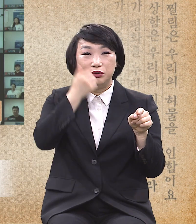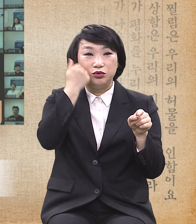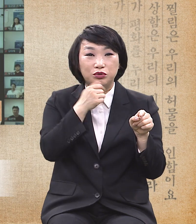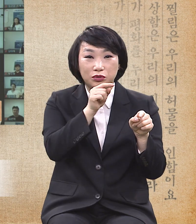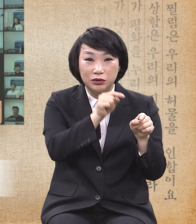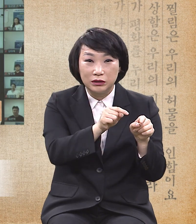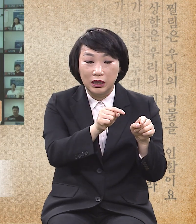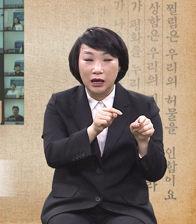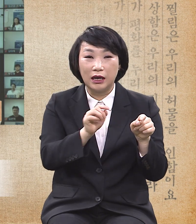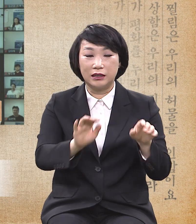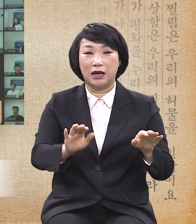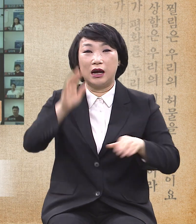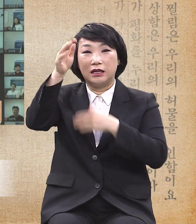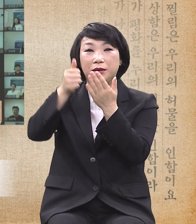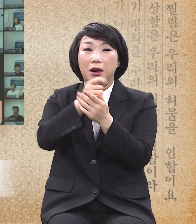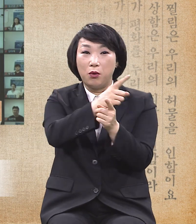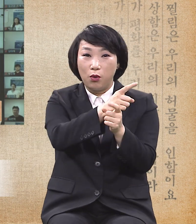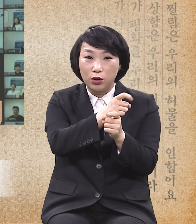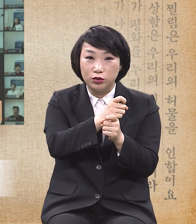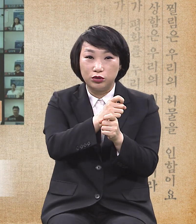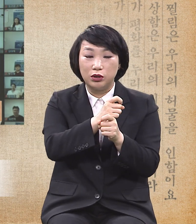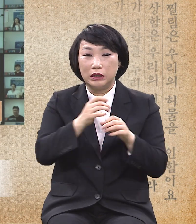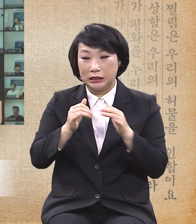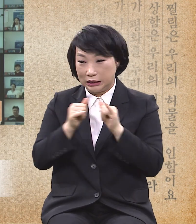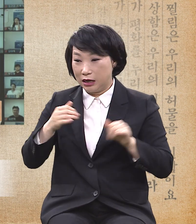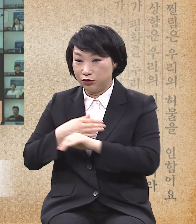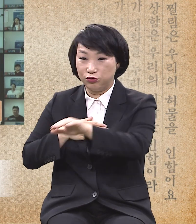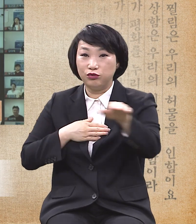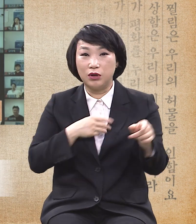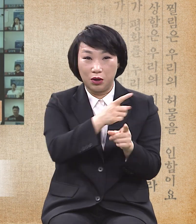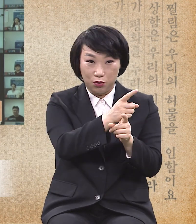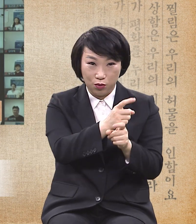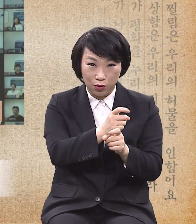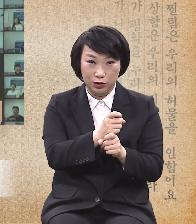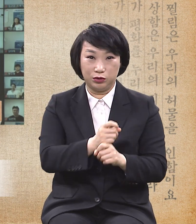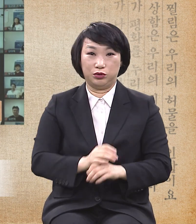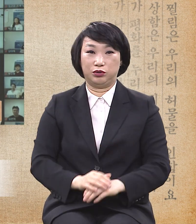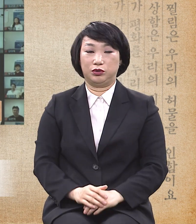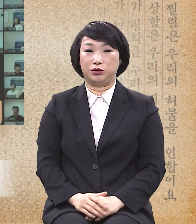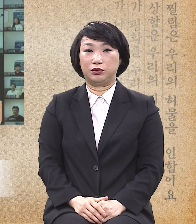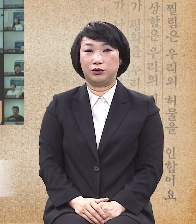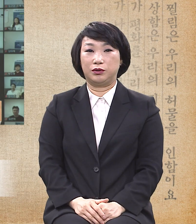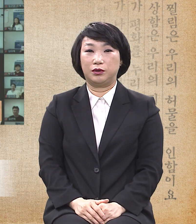누구냐? 하나님의 원수요. 우리 인간의 원수입니다.